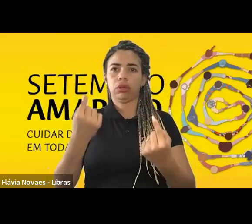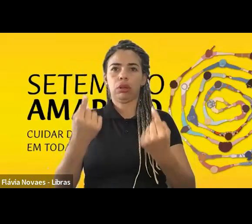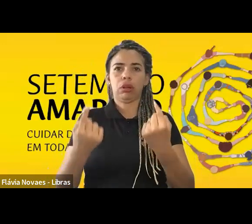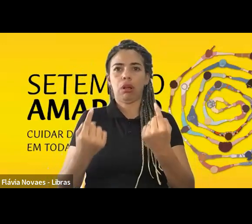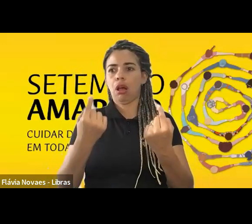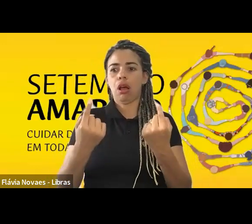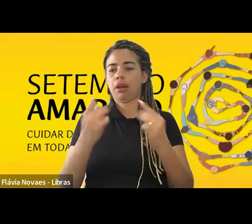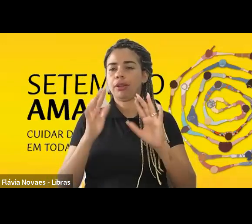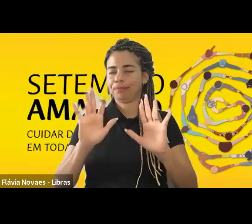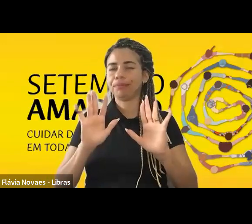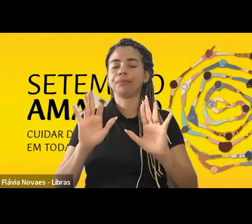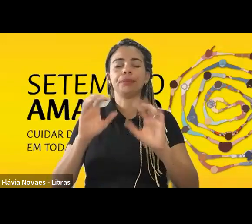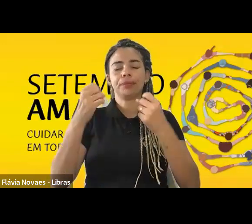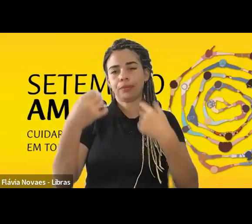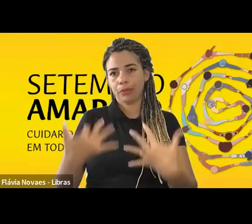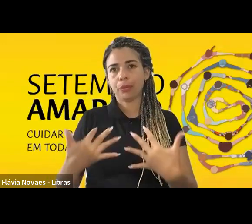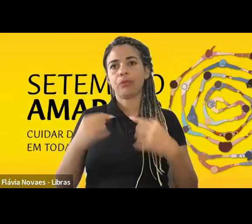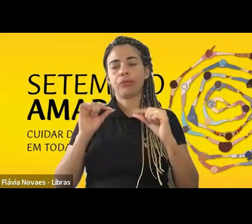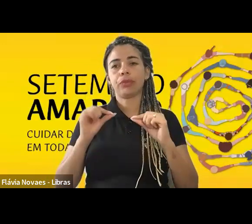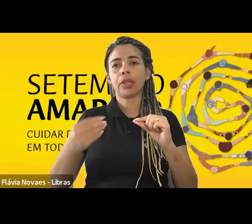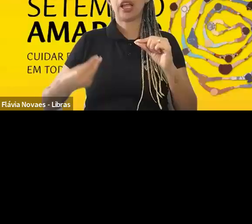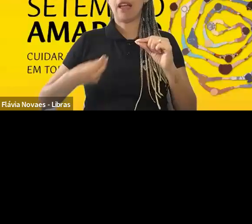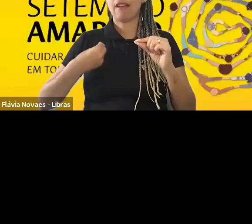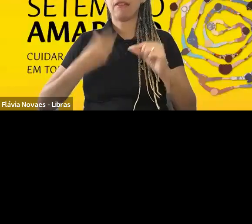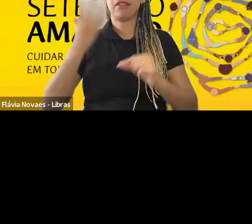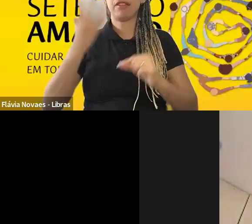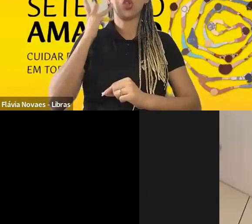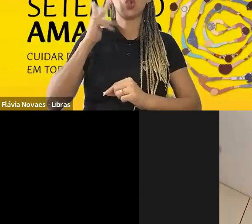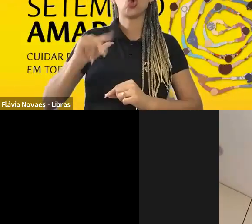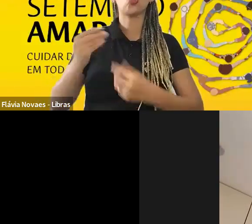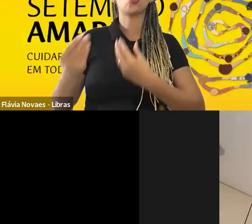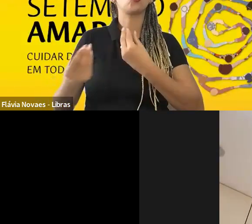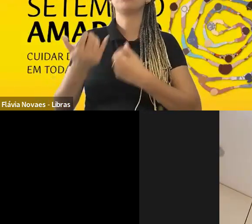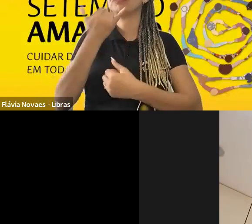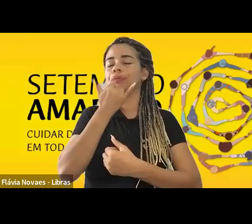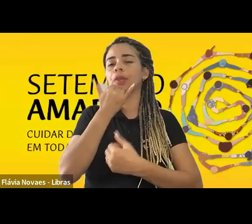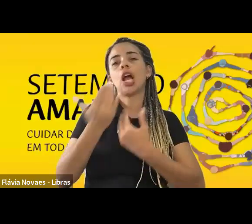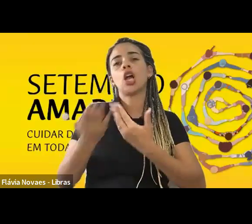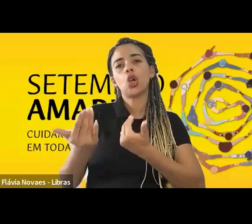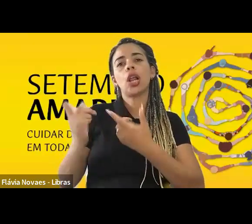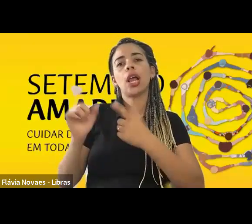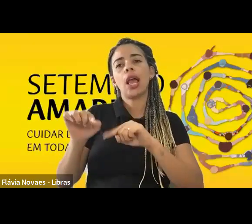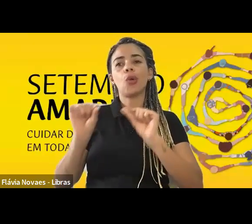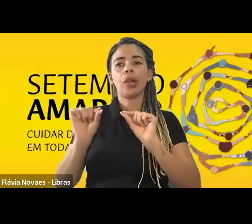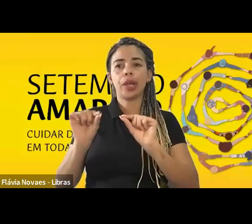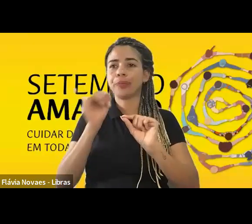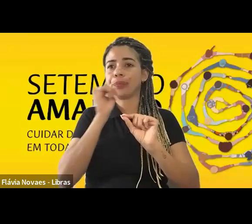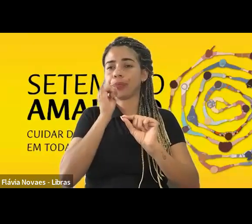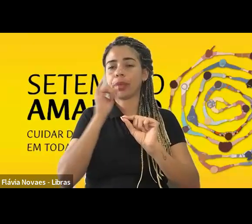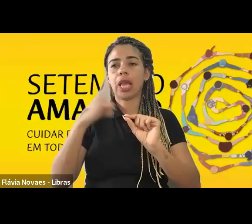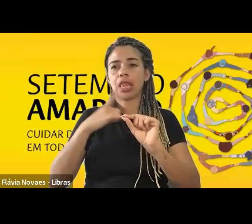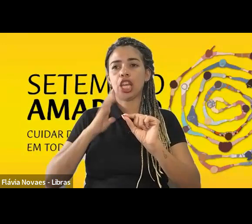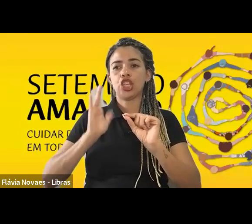outras palavras, a gente vive na adolescência a seguinte condição: ora, eu tenho já todo um